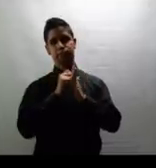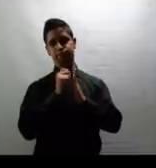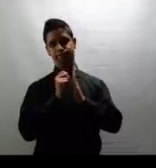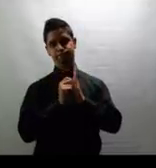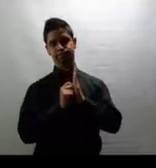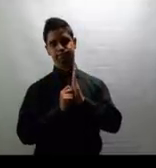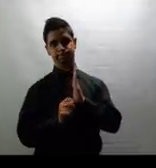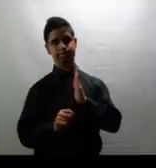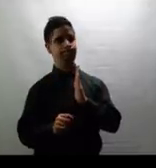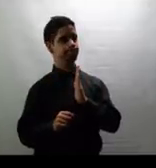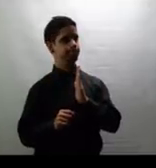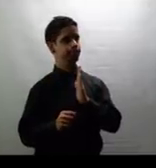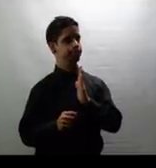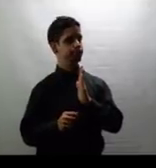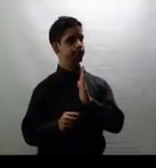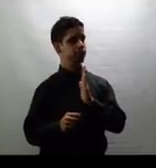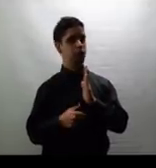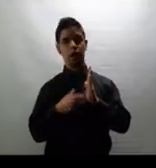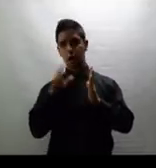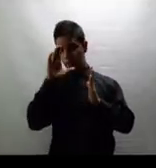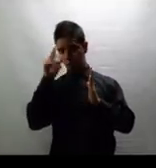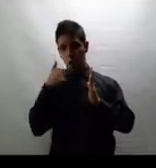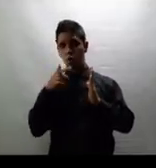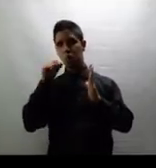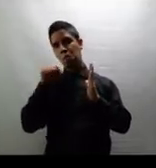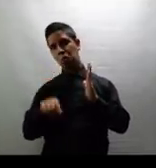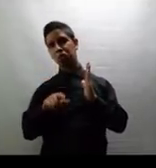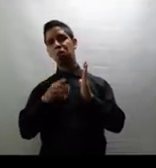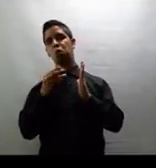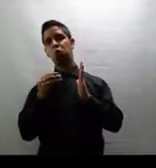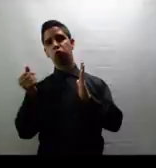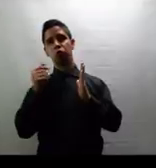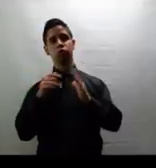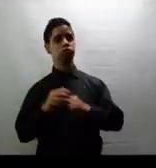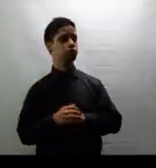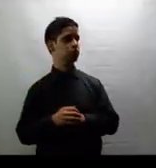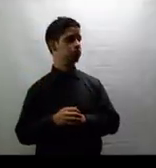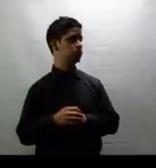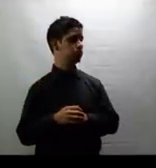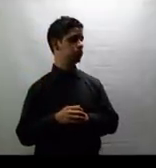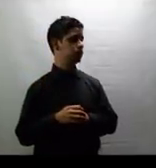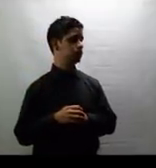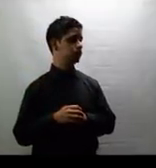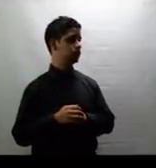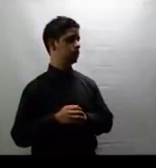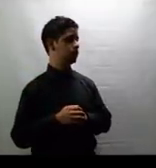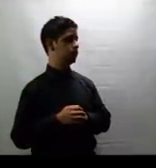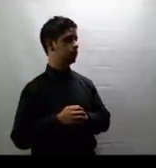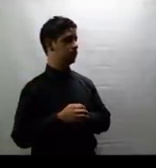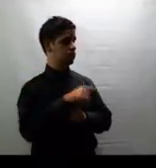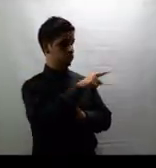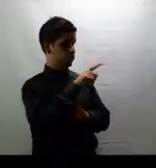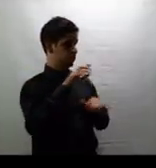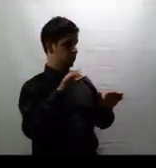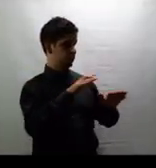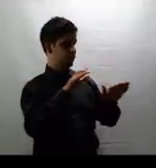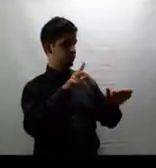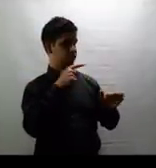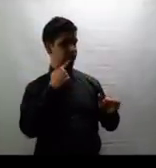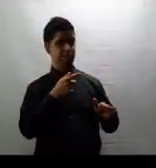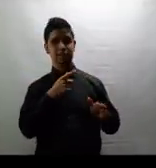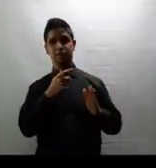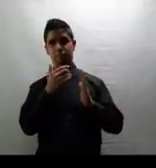y una posible solución que sea concreta y práctica yo hice